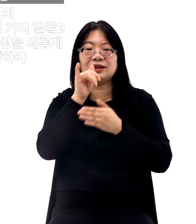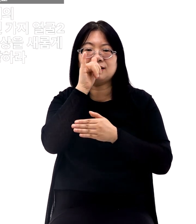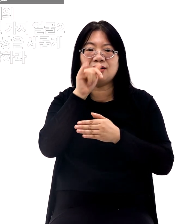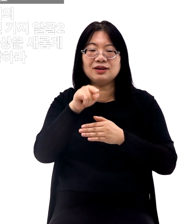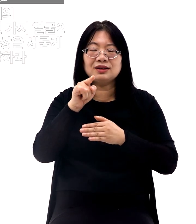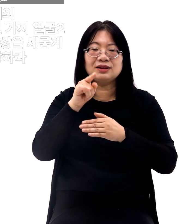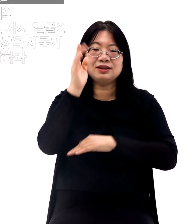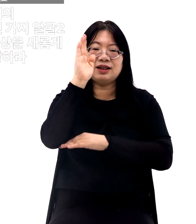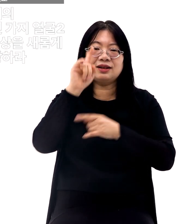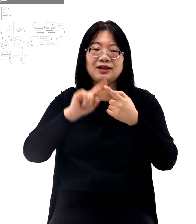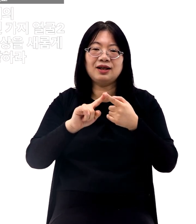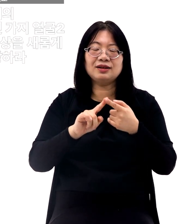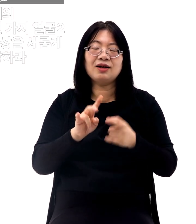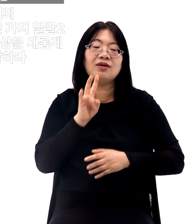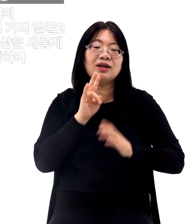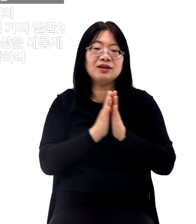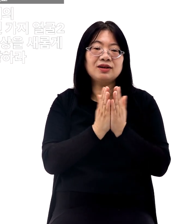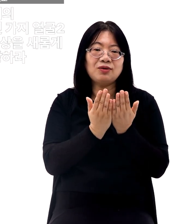띄워주세요.